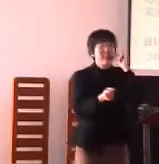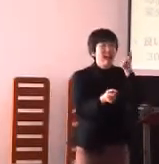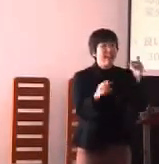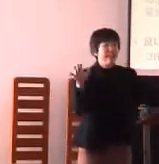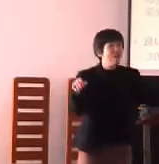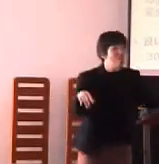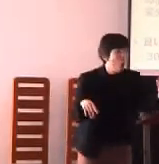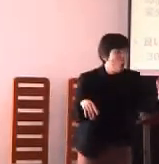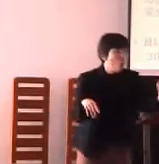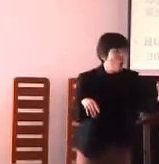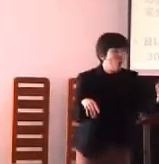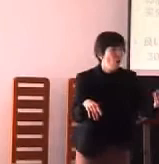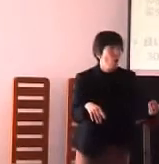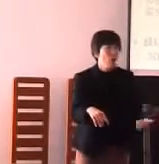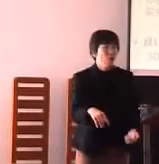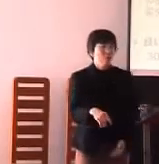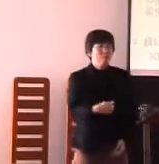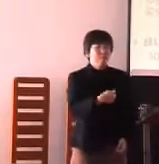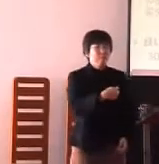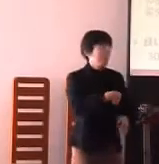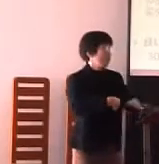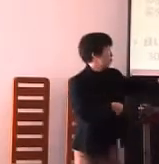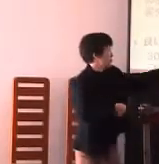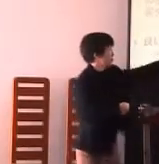皆さんを人々を導いて、